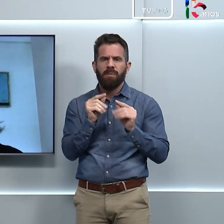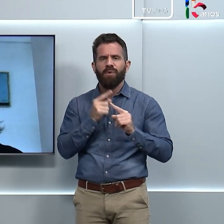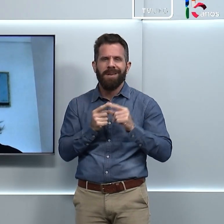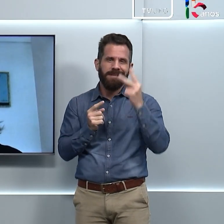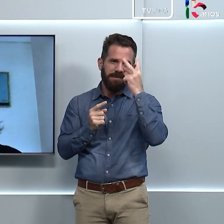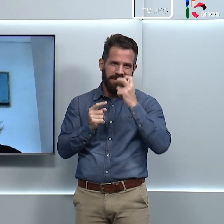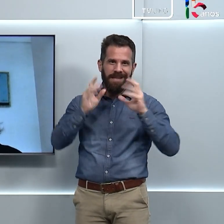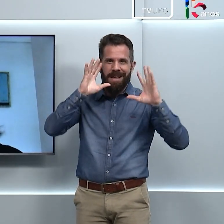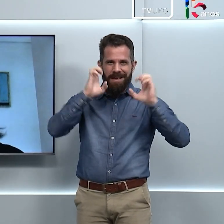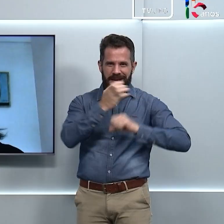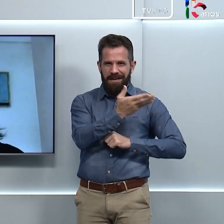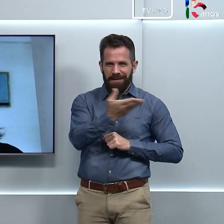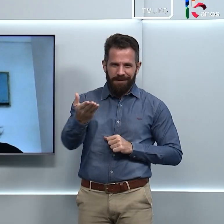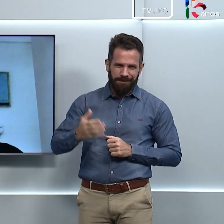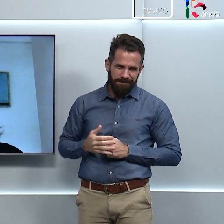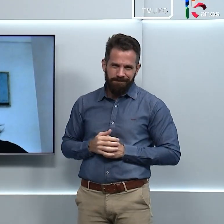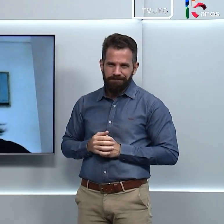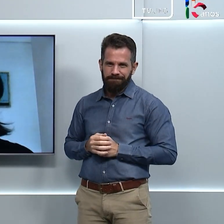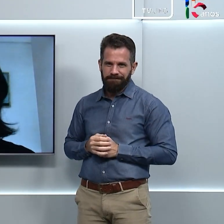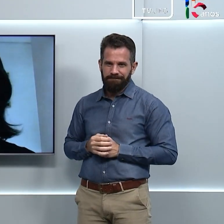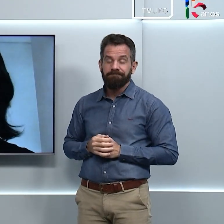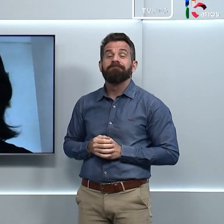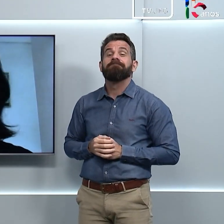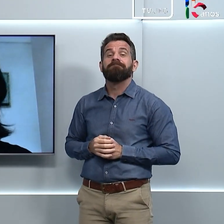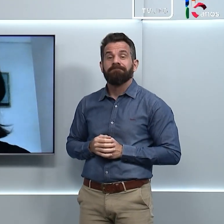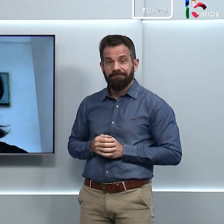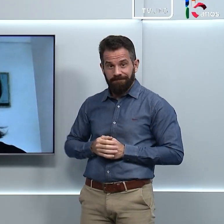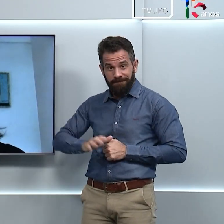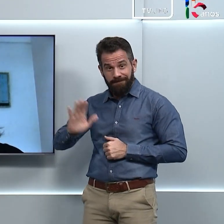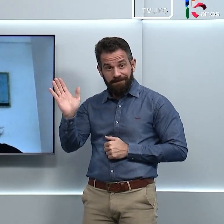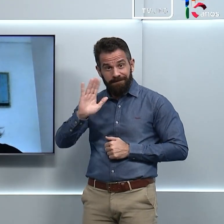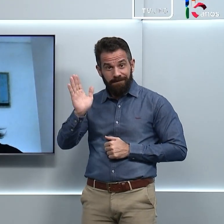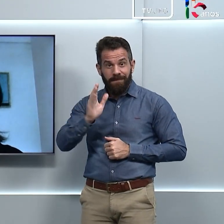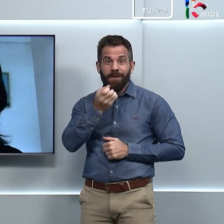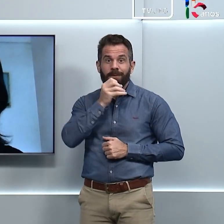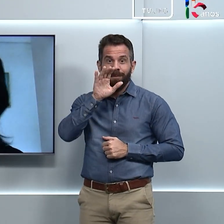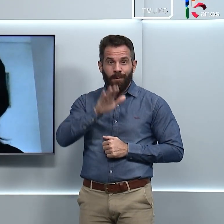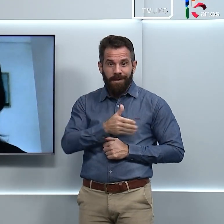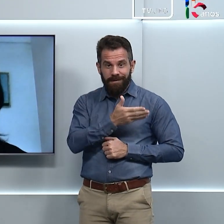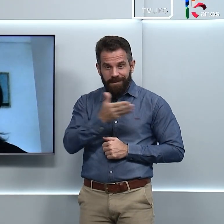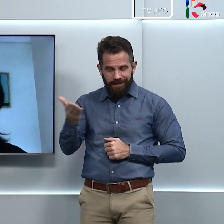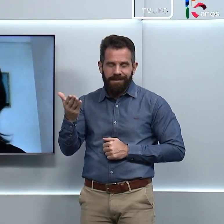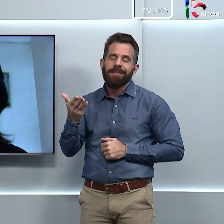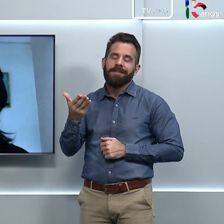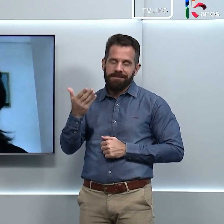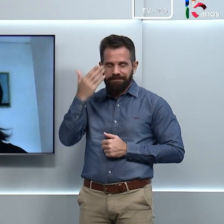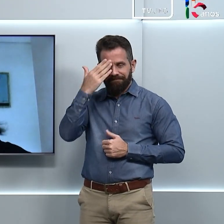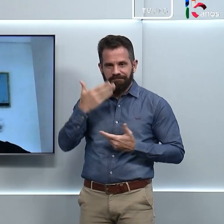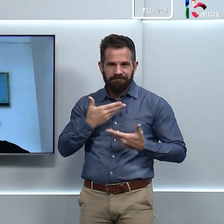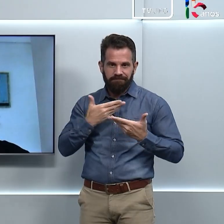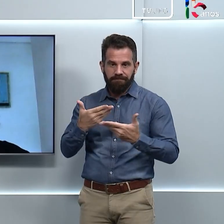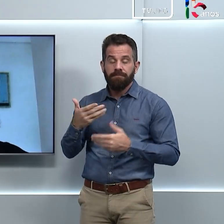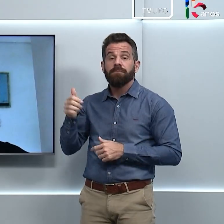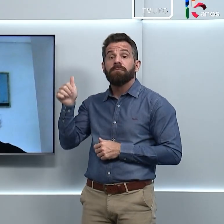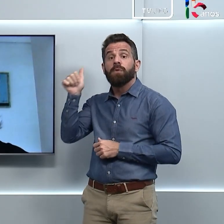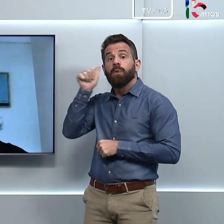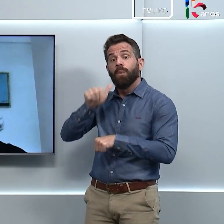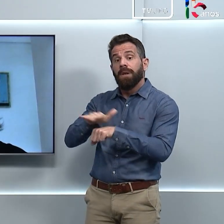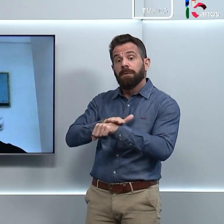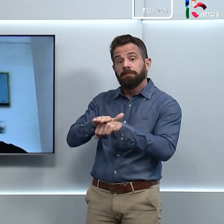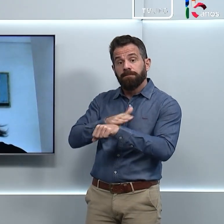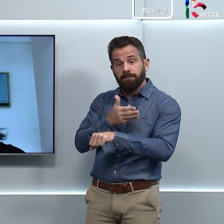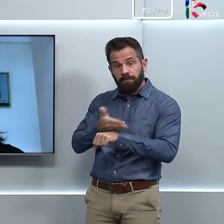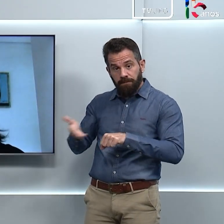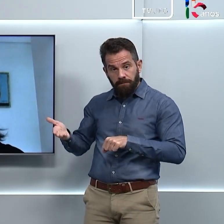baixa visão. Perfeito. Boa tarde, pessoal, a todos. Obrigada pelo convite. Eu sou uma mulher de pele clara, me